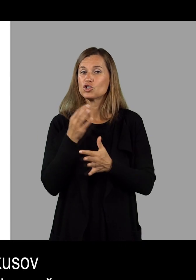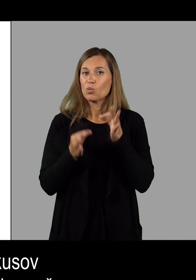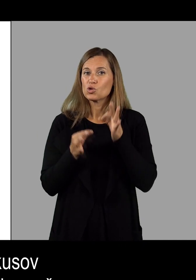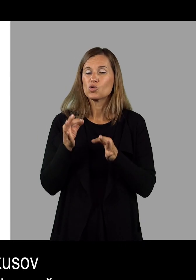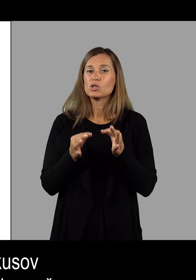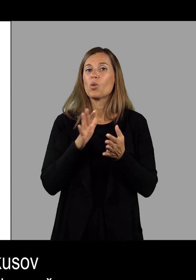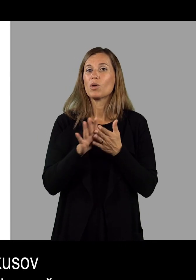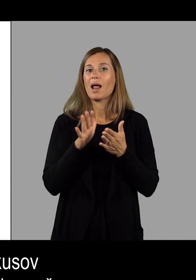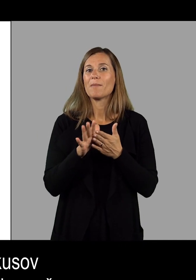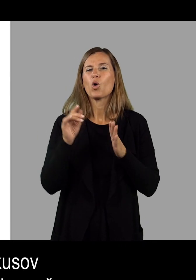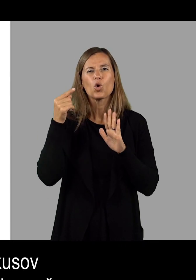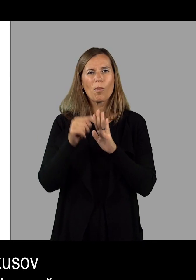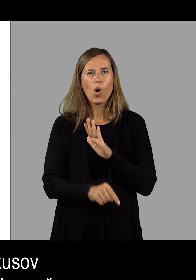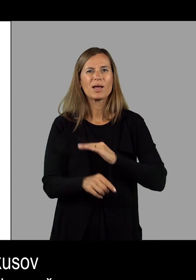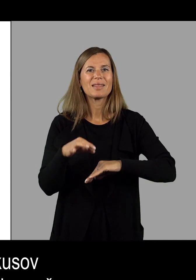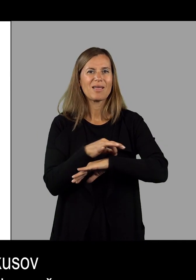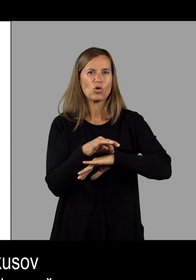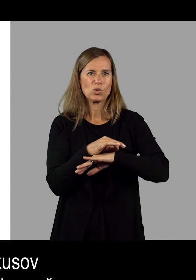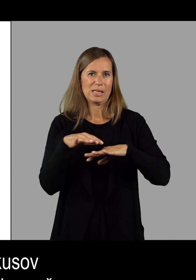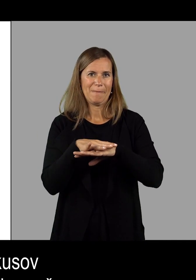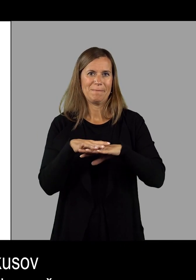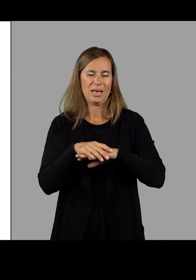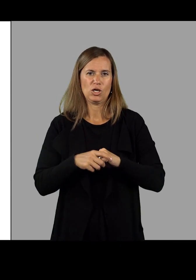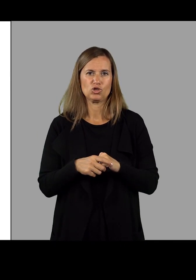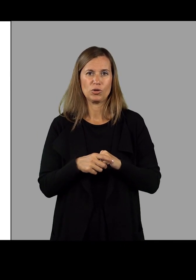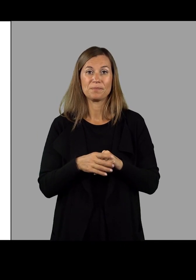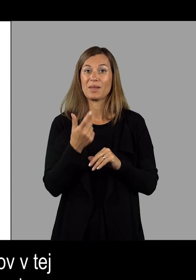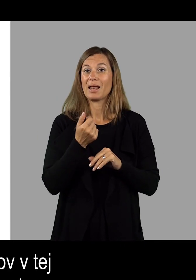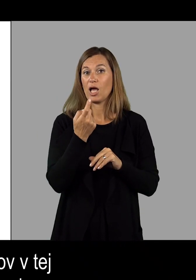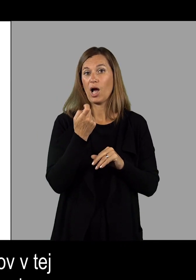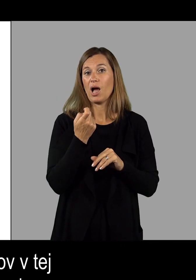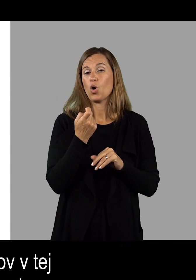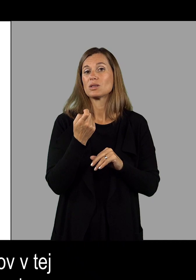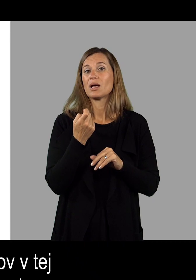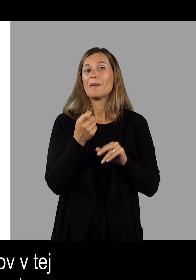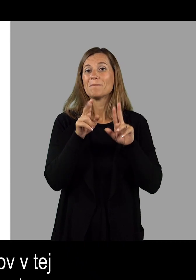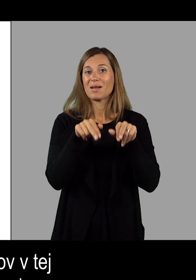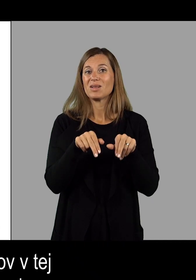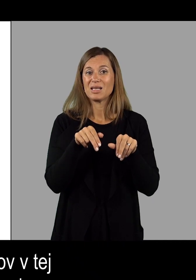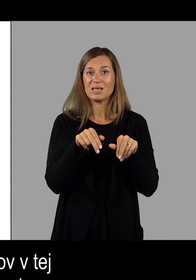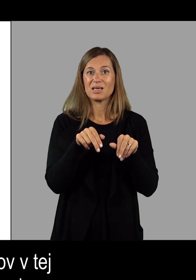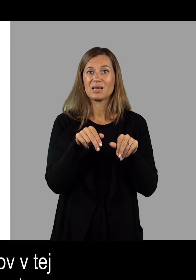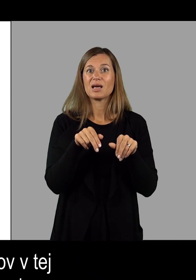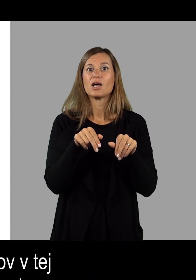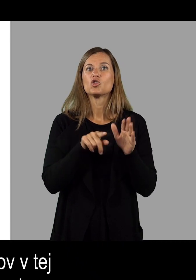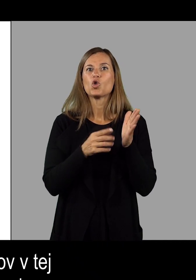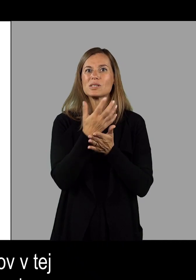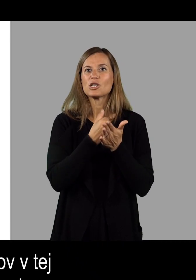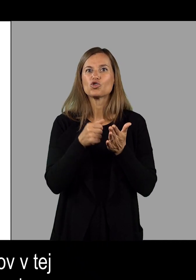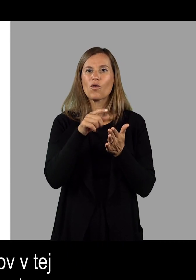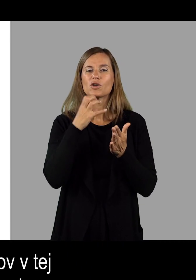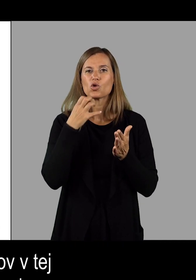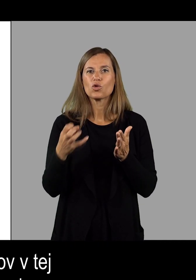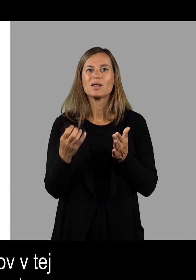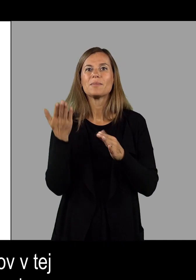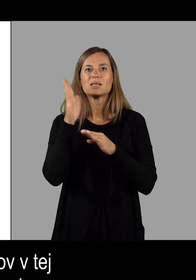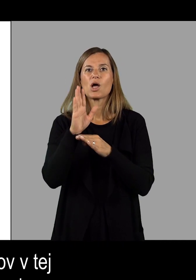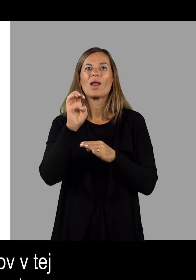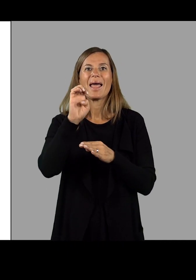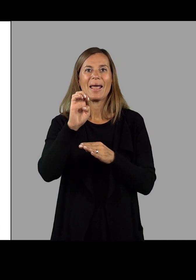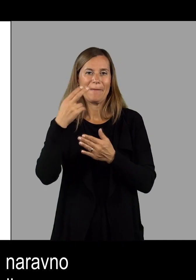najnovejših poskusov z uporabo globokih nevronskih mrež. Enega od prelomnih dosežkov v tej zgodovini pa